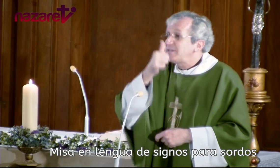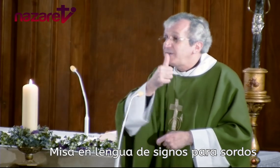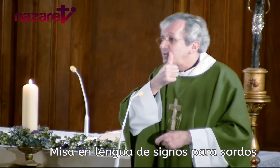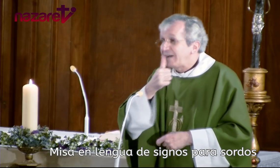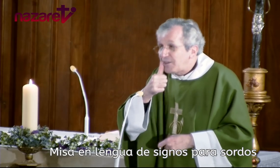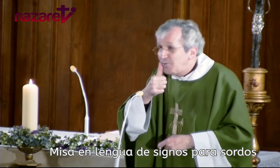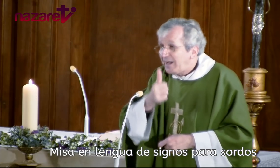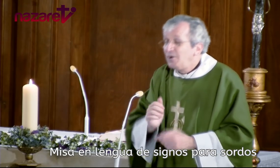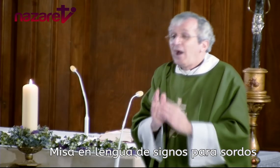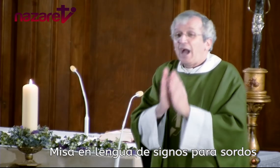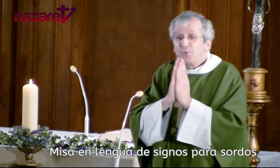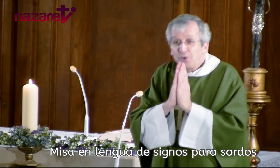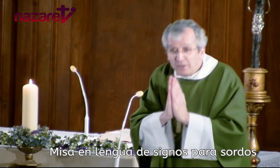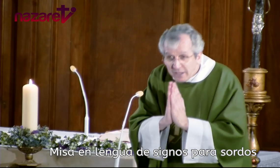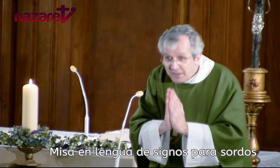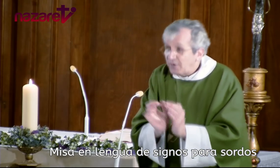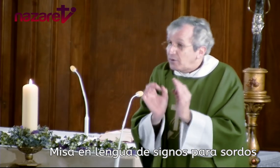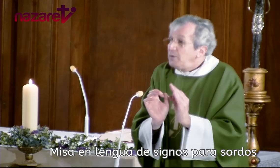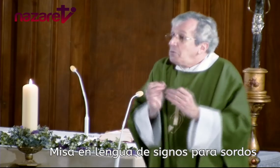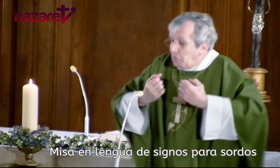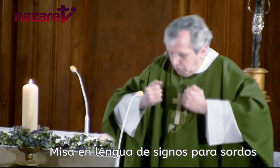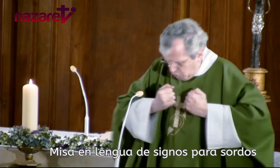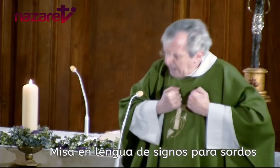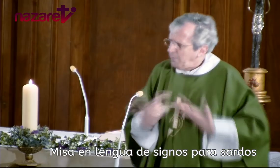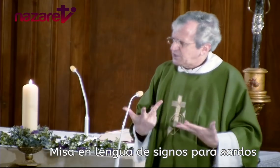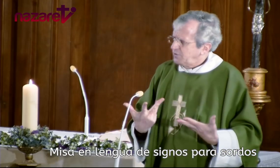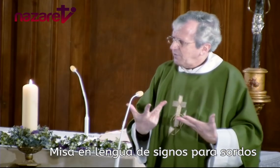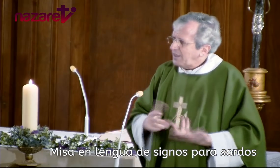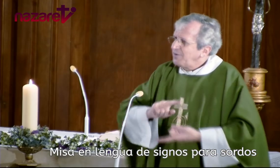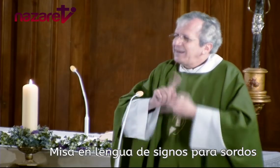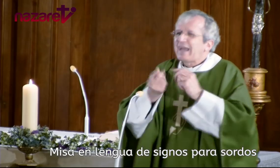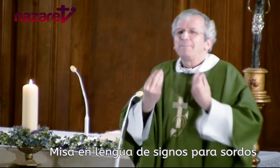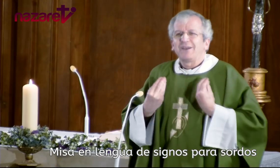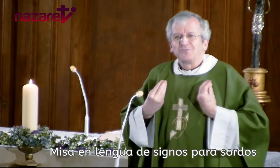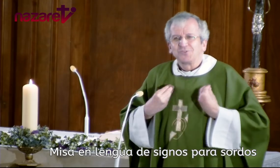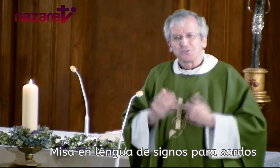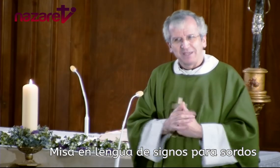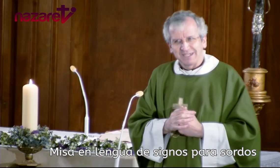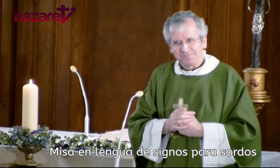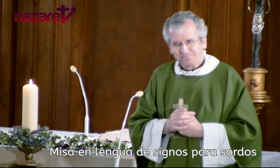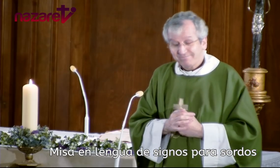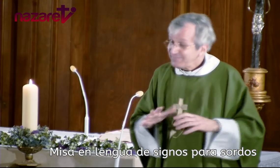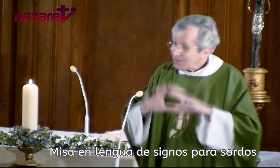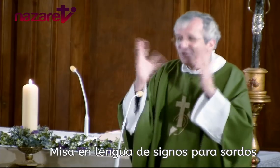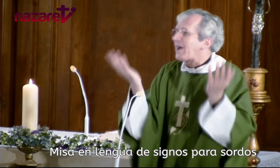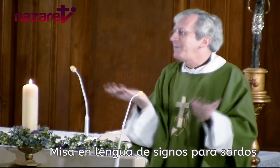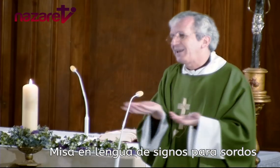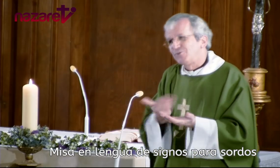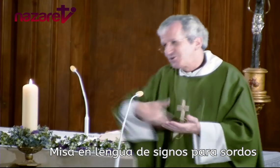hicieron ayuno, hicieron una conversión de corazón, cambiaron sus vidas. No cambiaremos todo